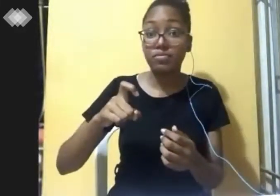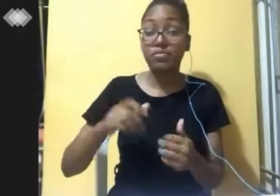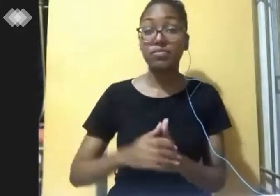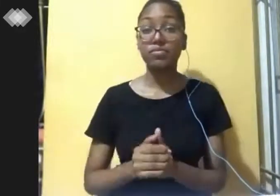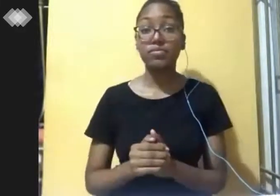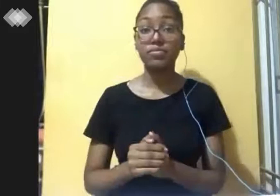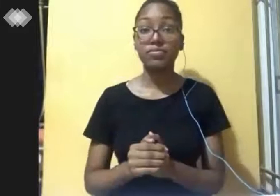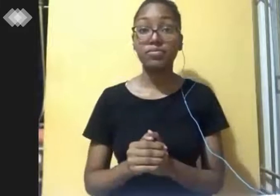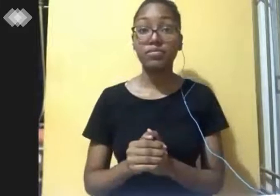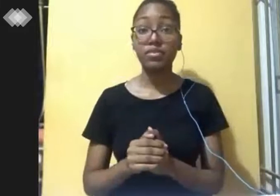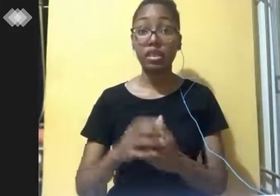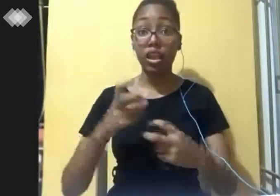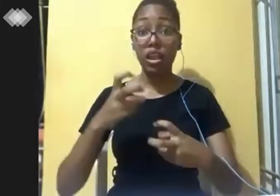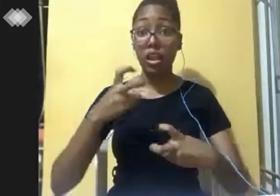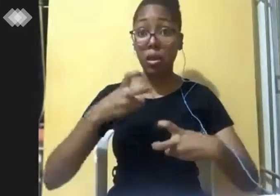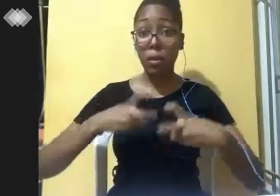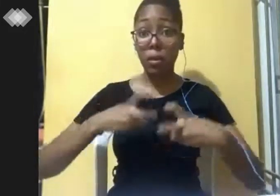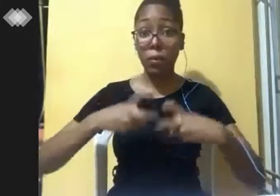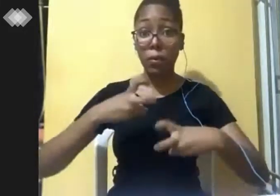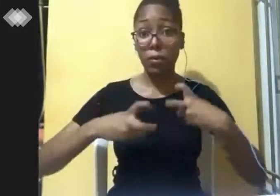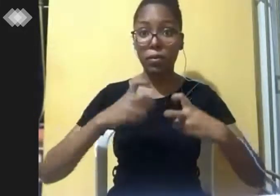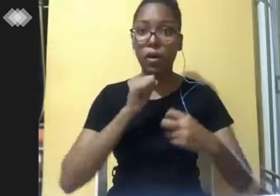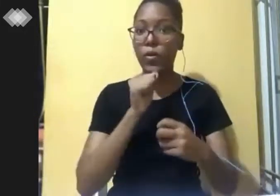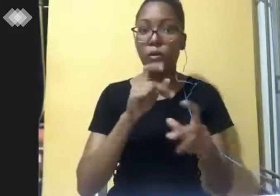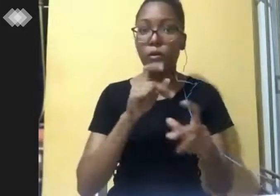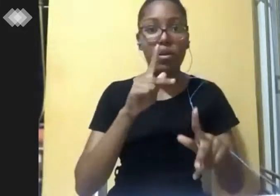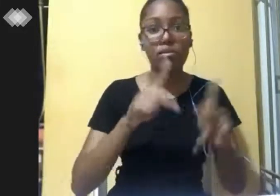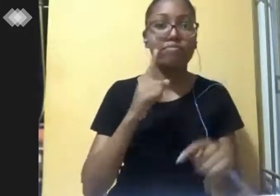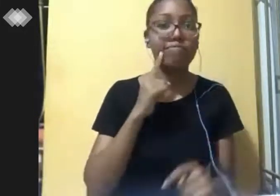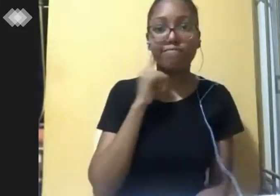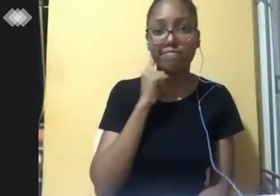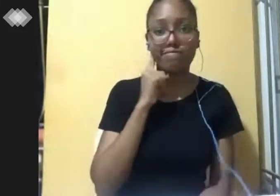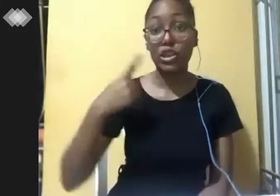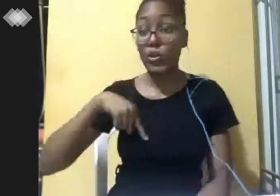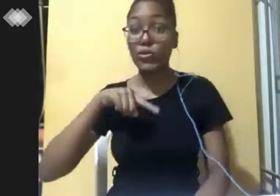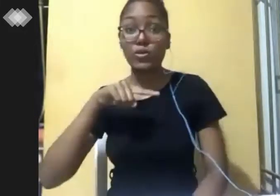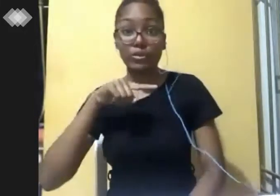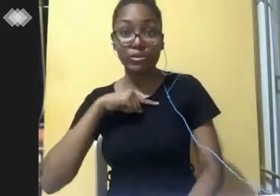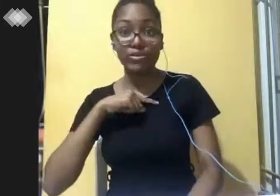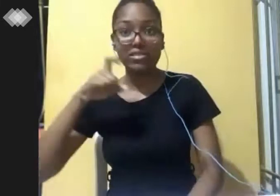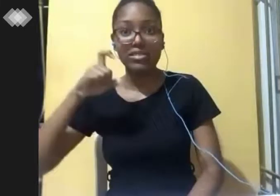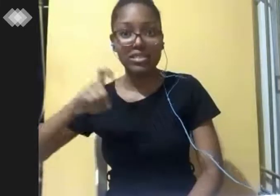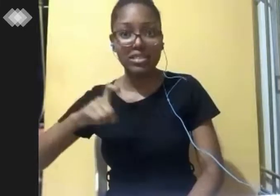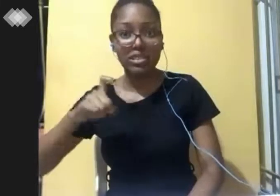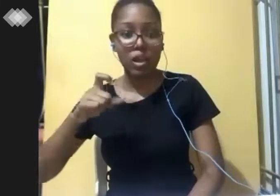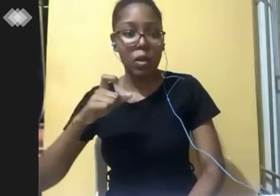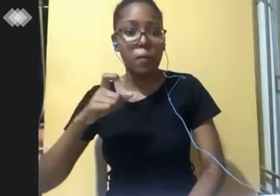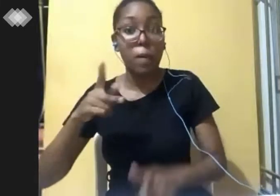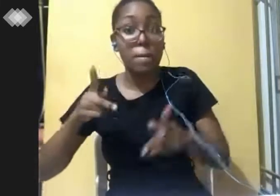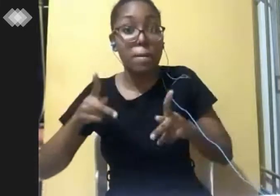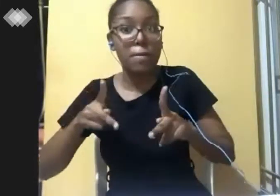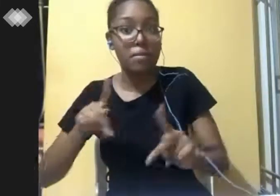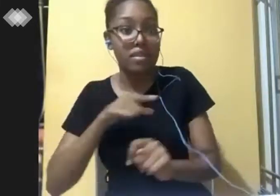problema no son ellos, somos nosotros los que tenemos que crear las condiciones. Con esas dos salvedad que ha